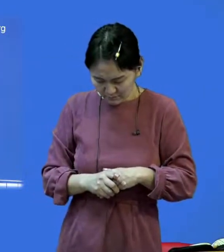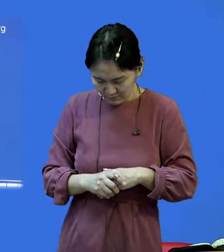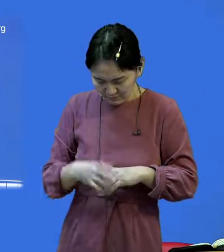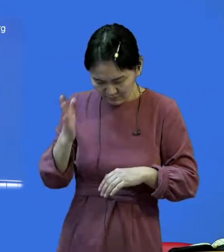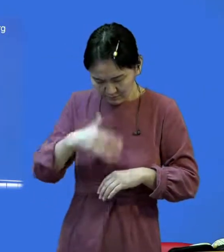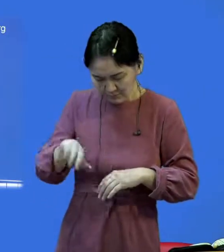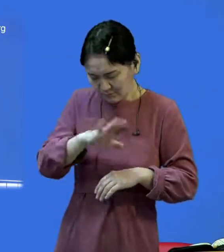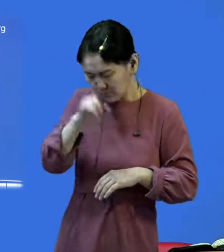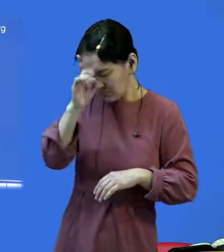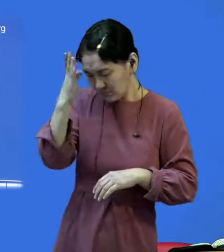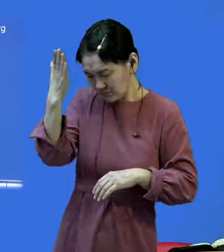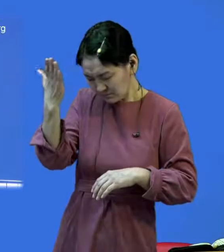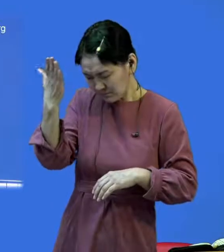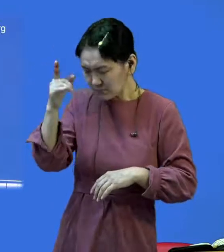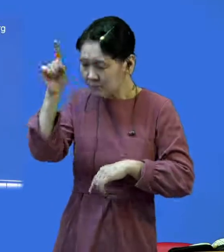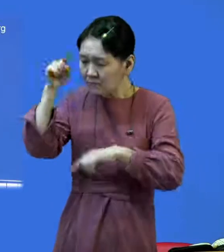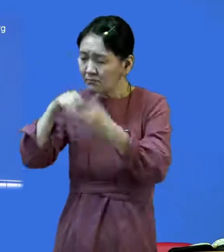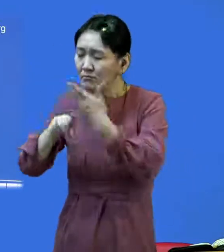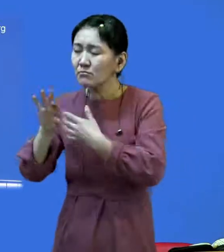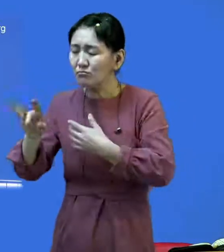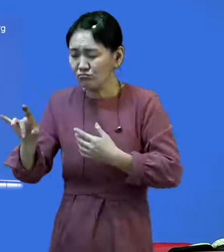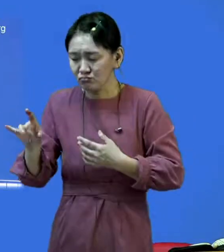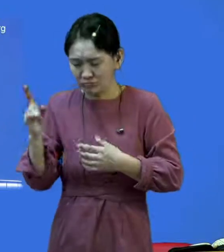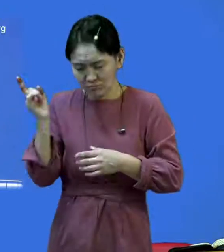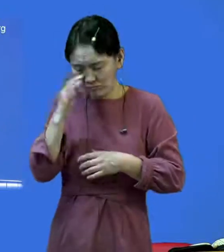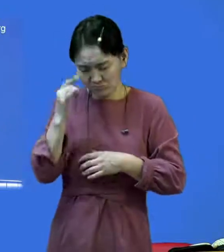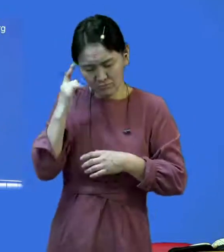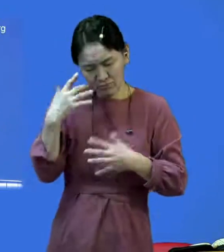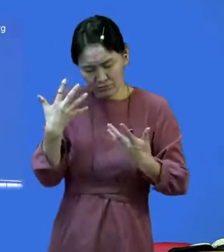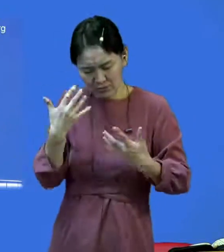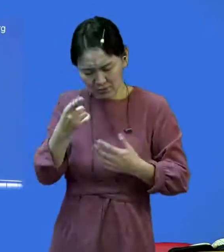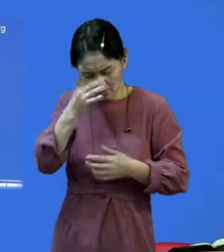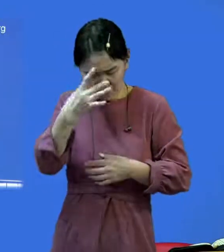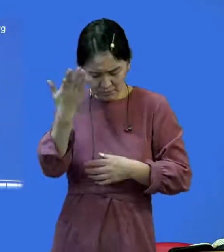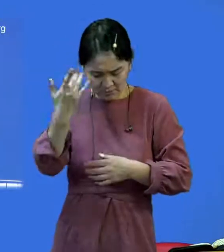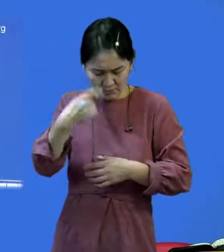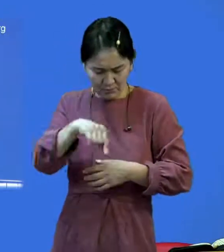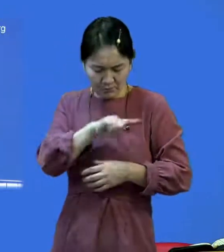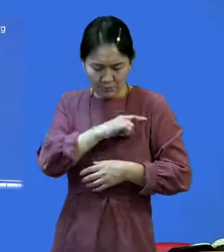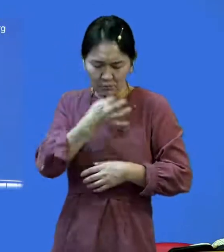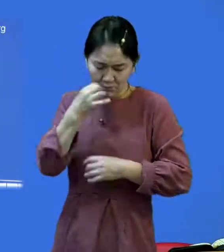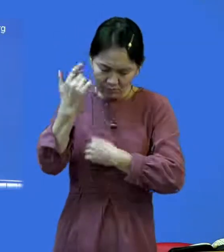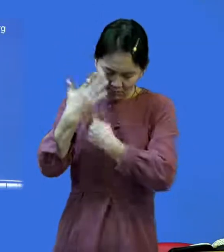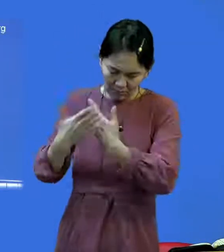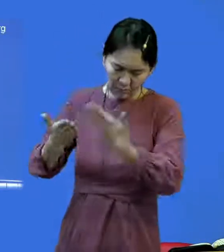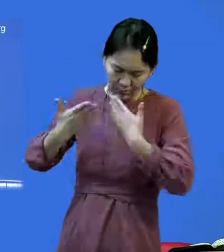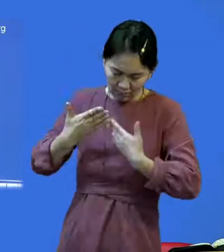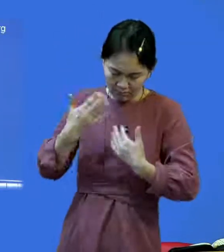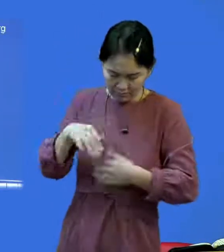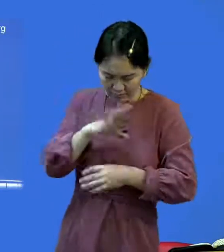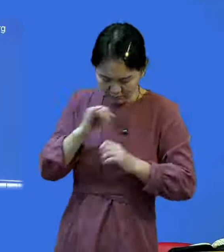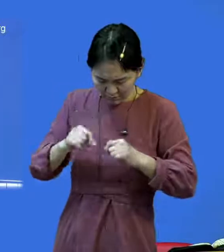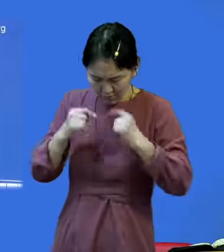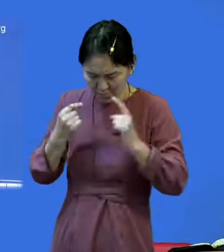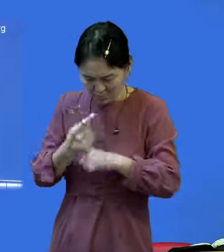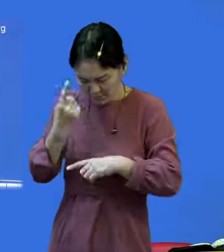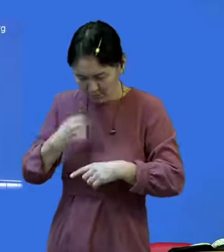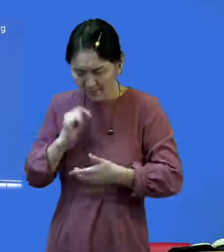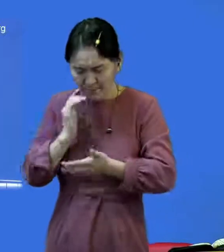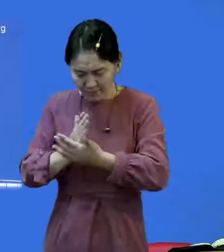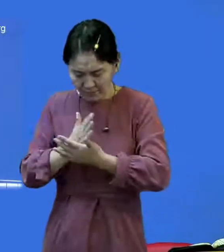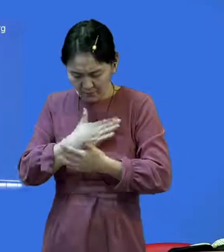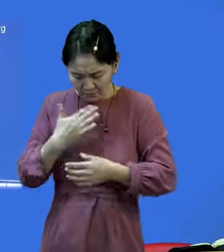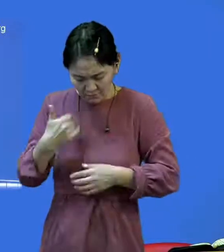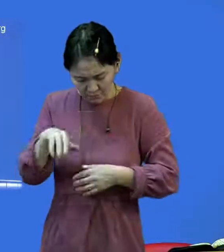Бид бүхэн Бурхан таныг мэдээгүй байх үед Бурхан та биднийг эхэлж хайрлаж бид бүхнийг нүгэлтнүүд байхад эзэн бид бүхний